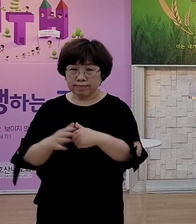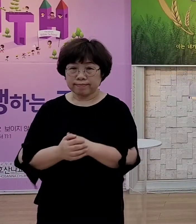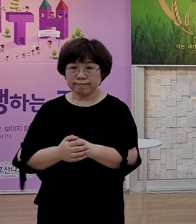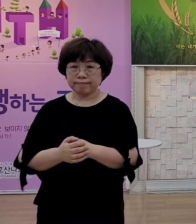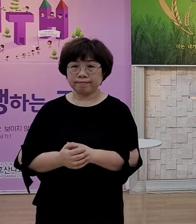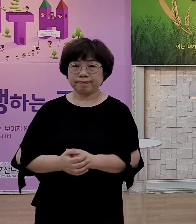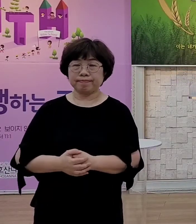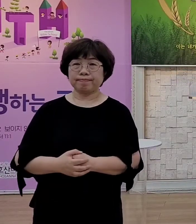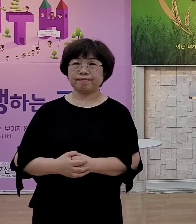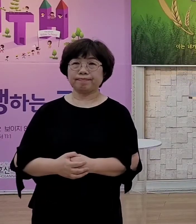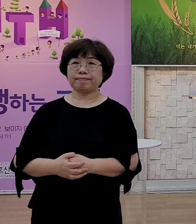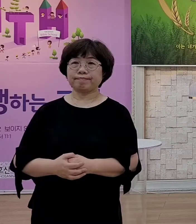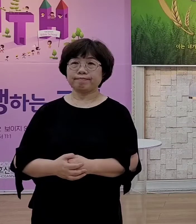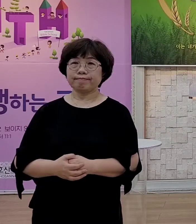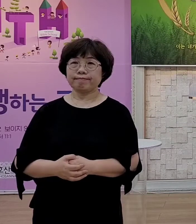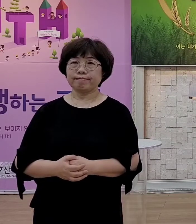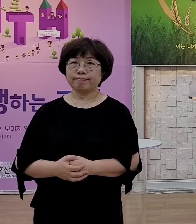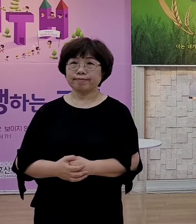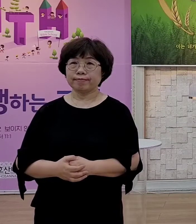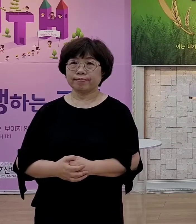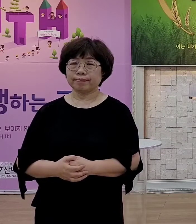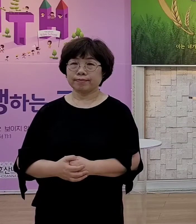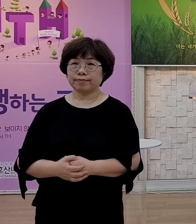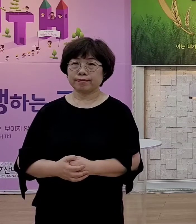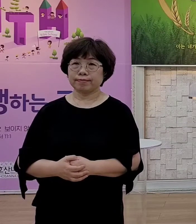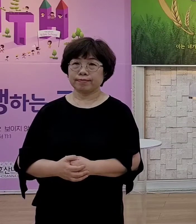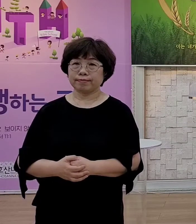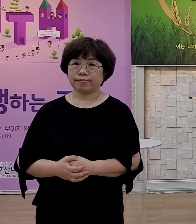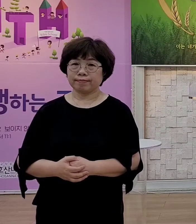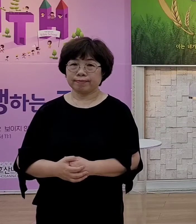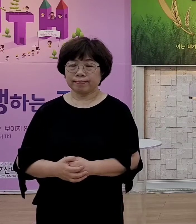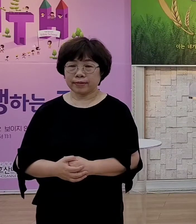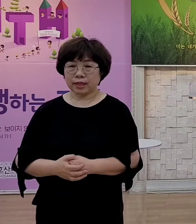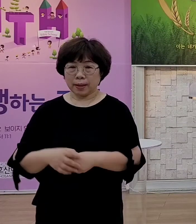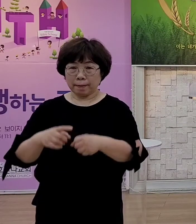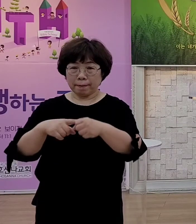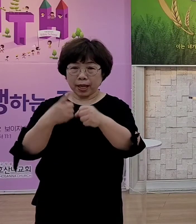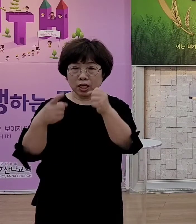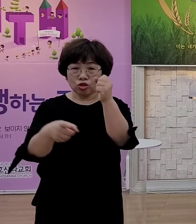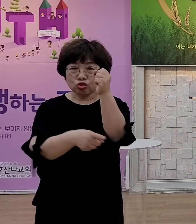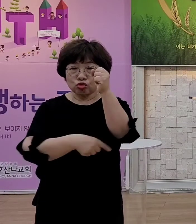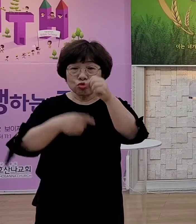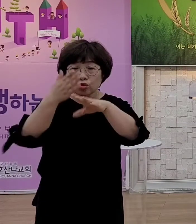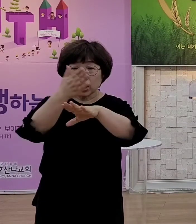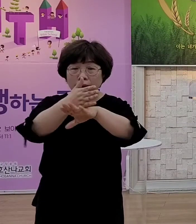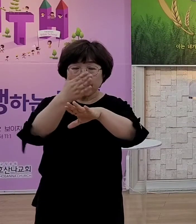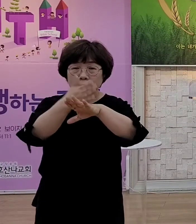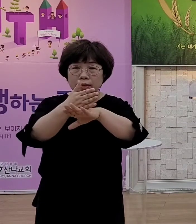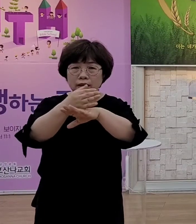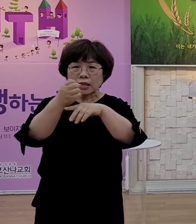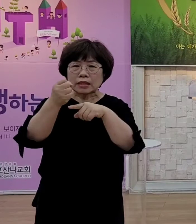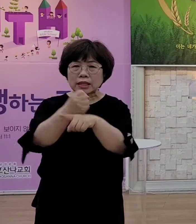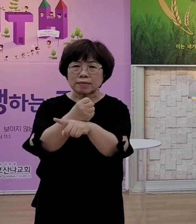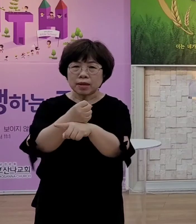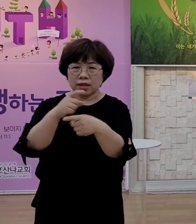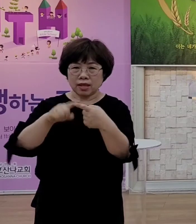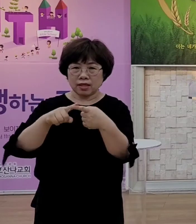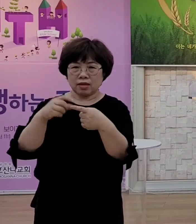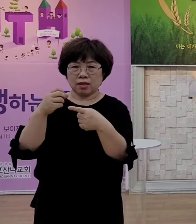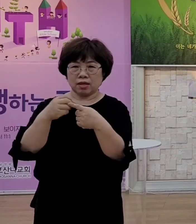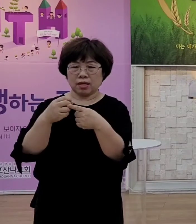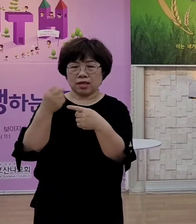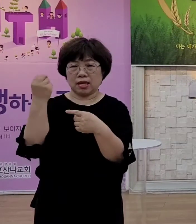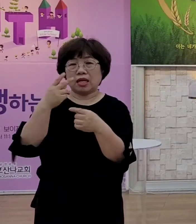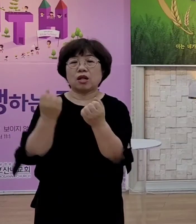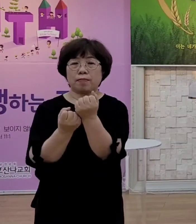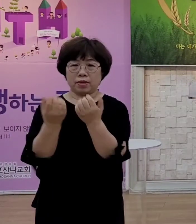해마다 제가 드리는 말씀인데 요약해서 짧게 말씀드릴게요. 이 맥주 감사절이 어떤 의미인가? 오늘날